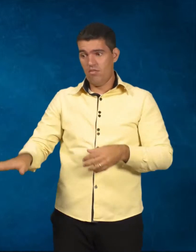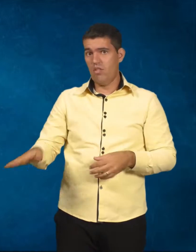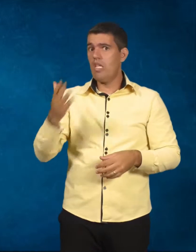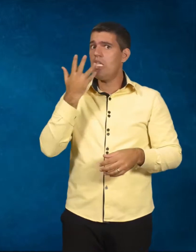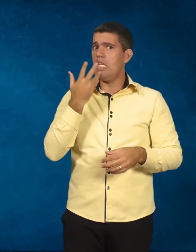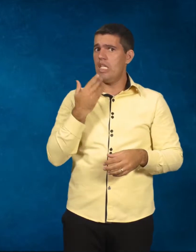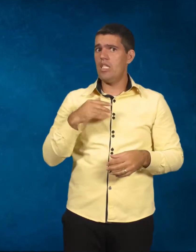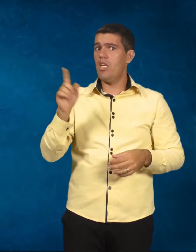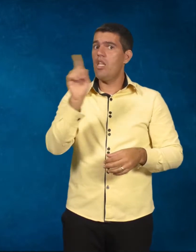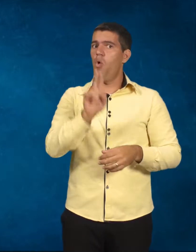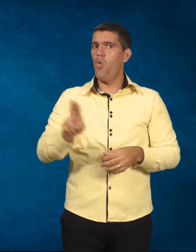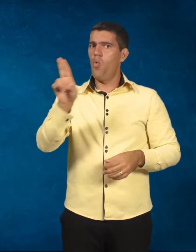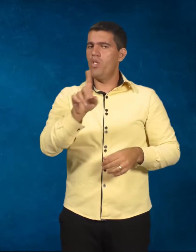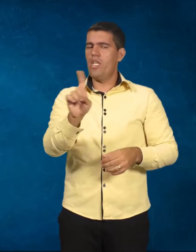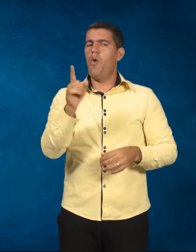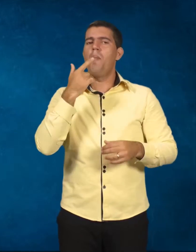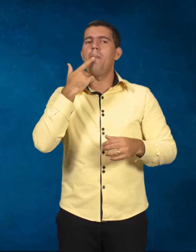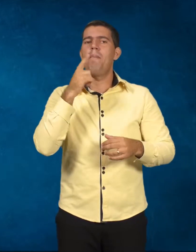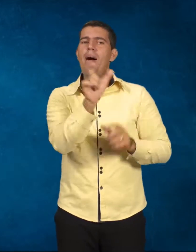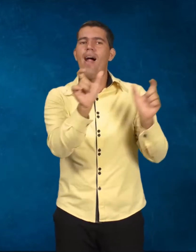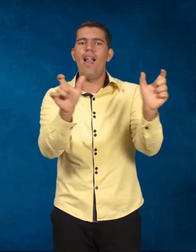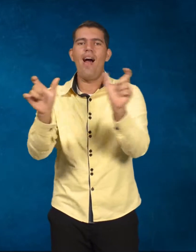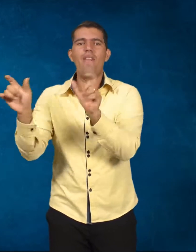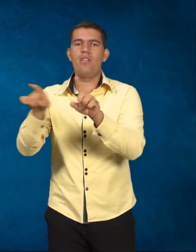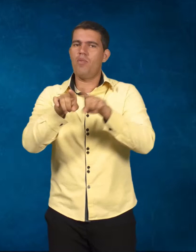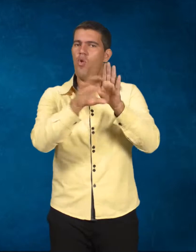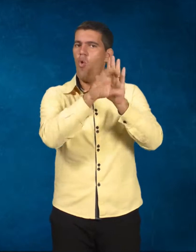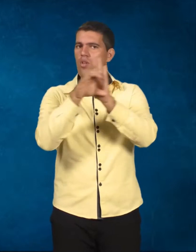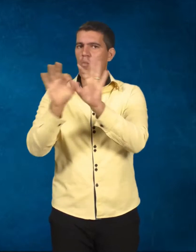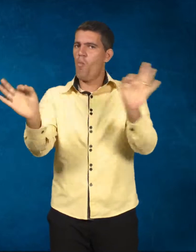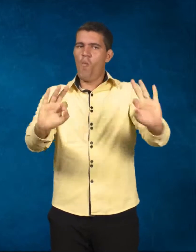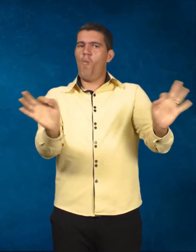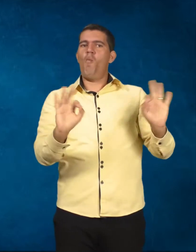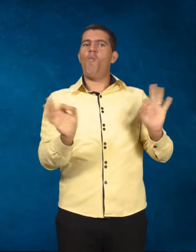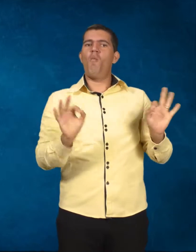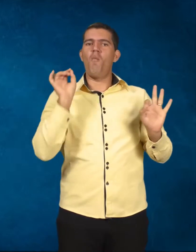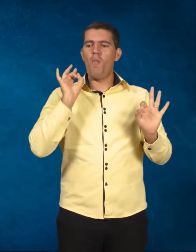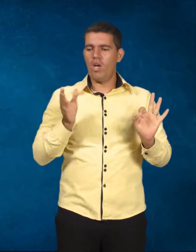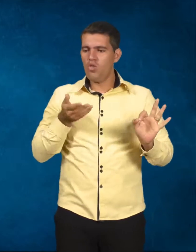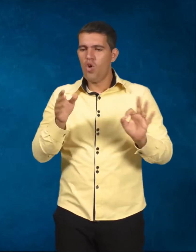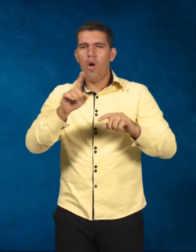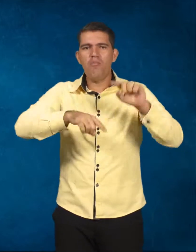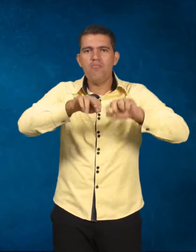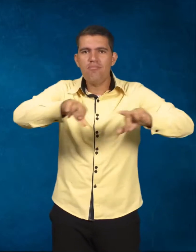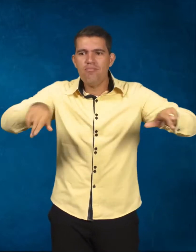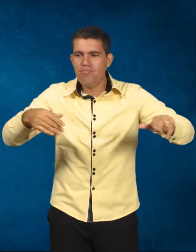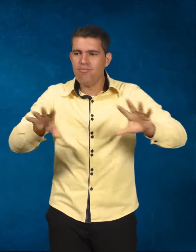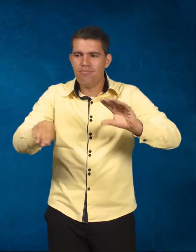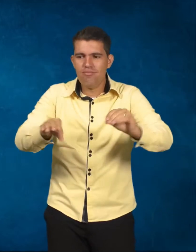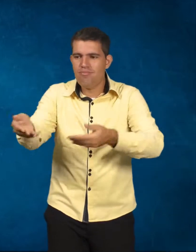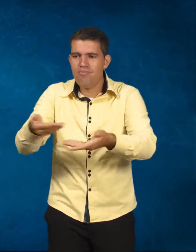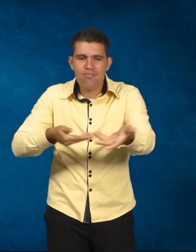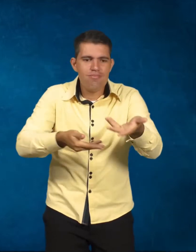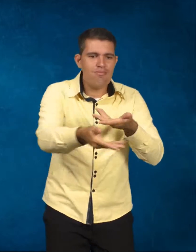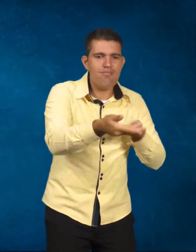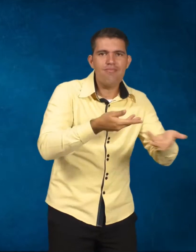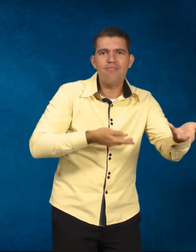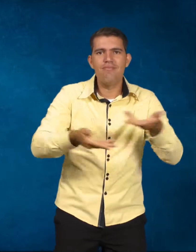usa palavras nem conceitos. Ela procura interagir com os objetos à sua volta para dar sentido ao seu